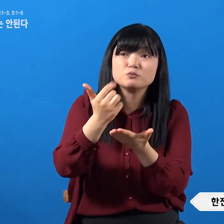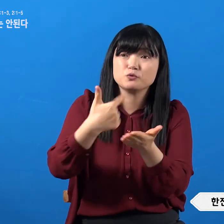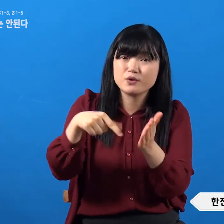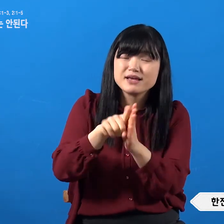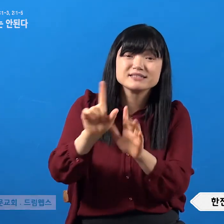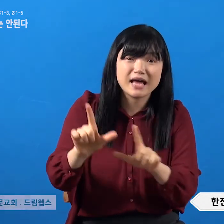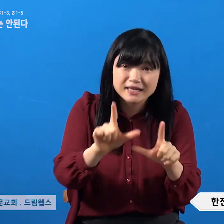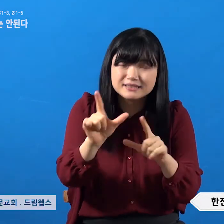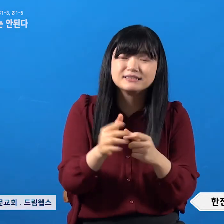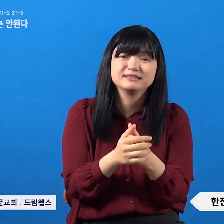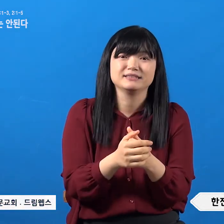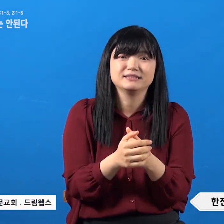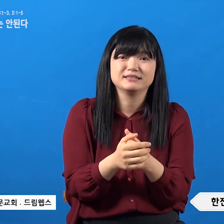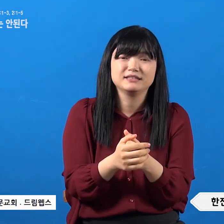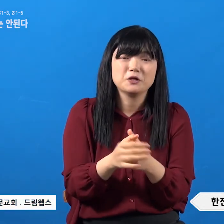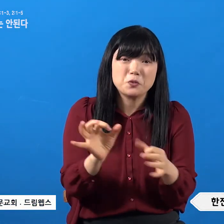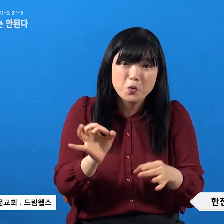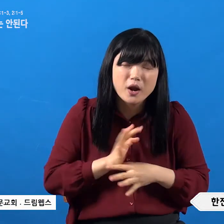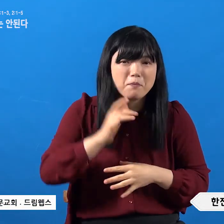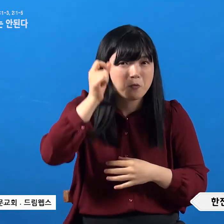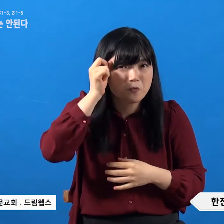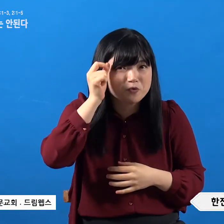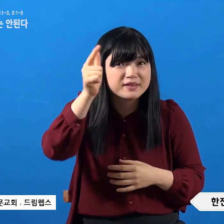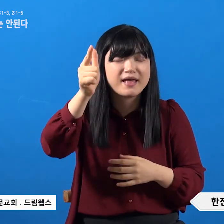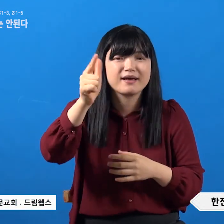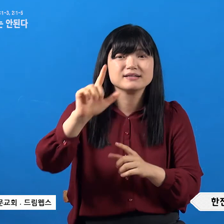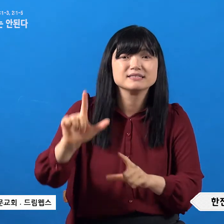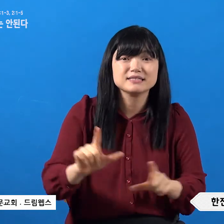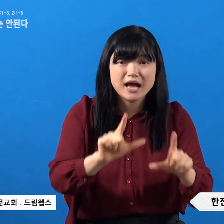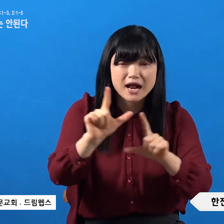살아주시는 그런 놀랍고 위대한